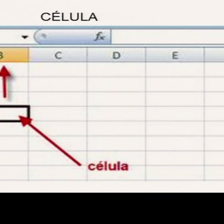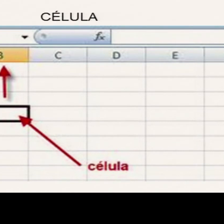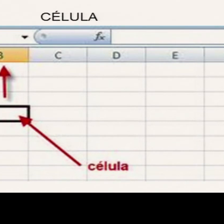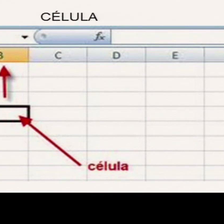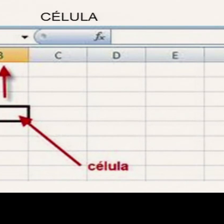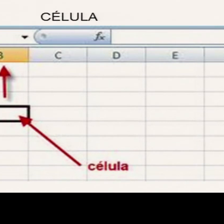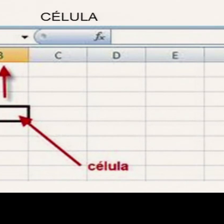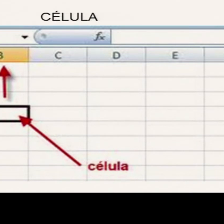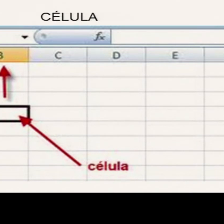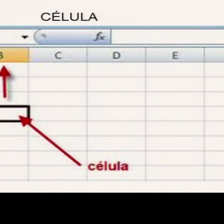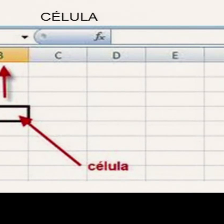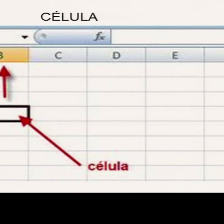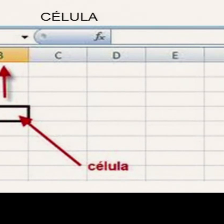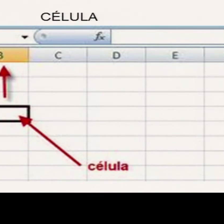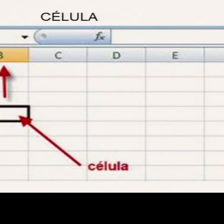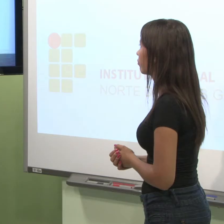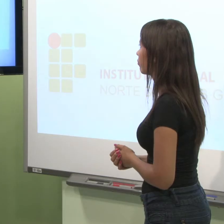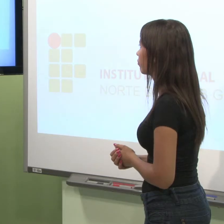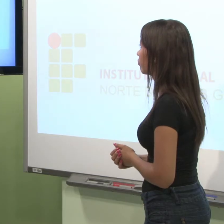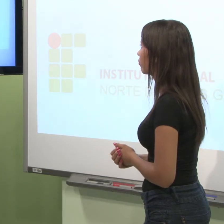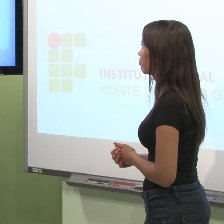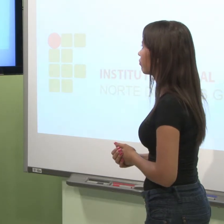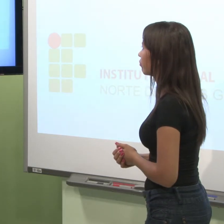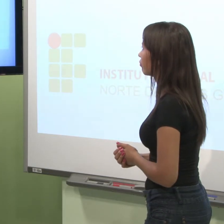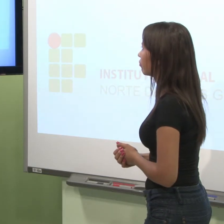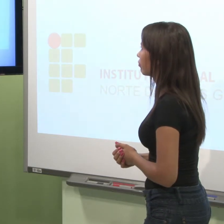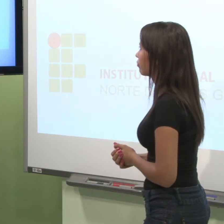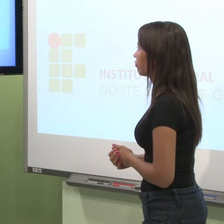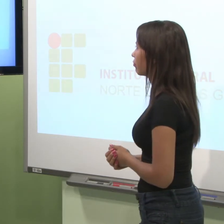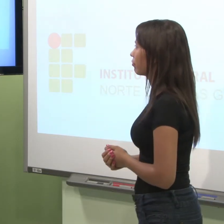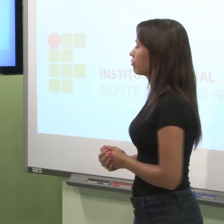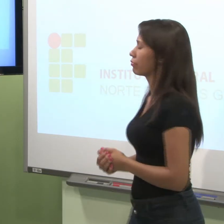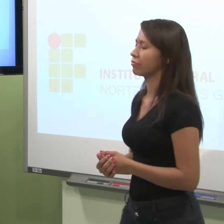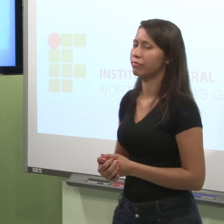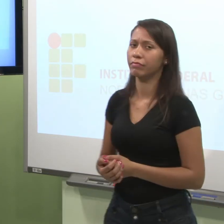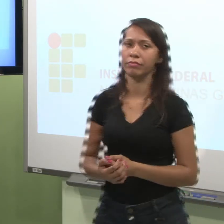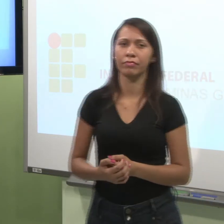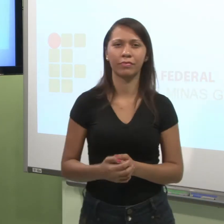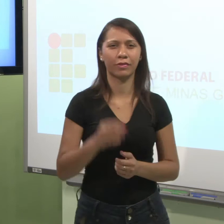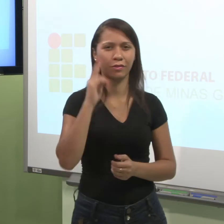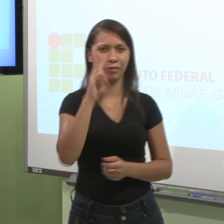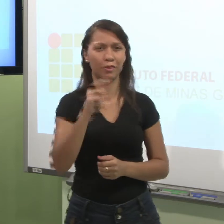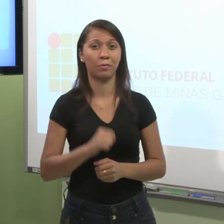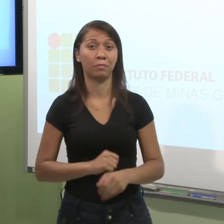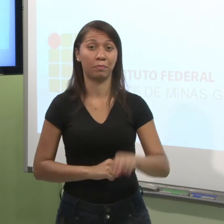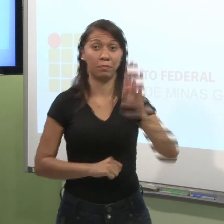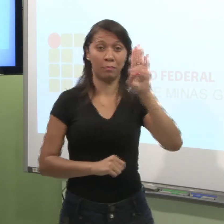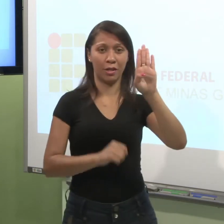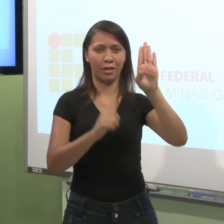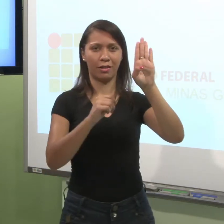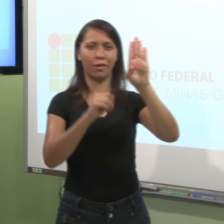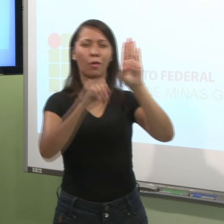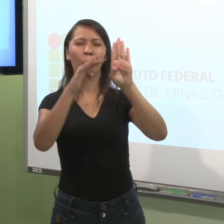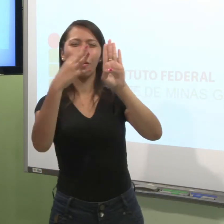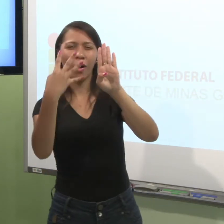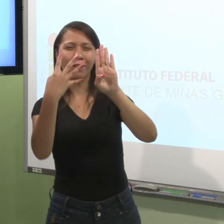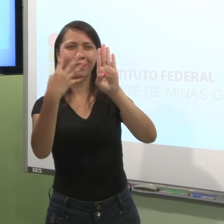é B4. Fácil, né? Agora que vocês entenderam a estrutura desse software, vamos falar